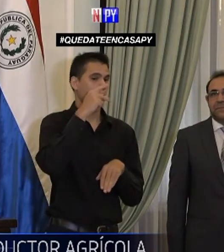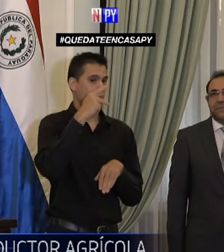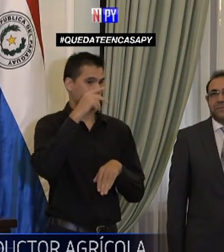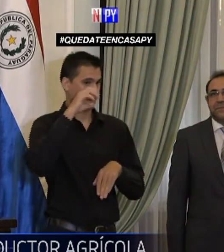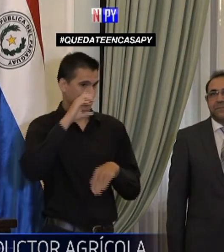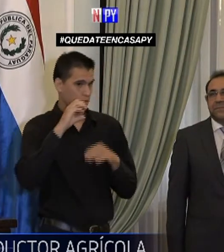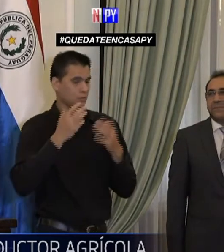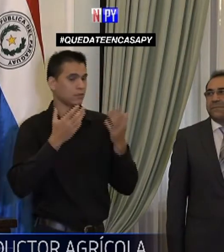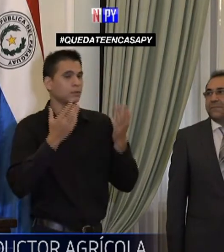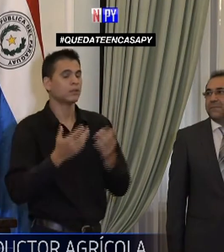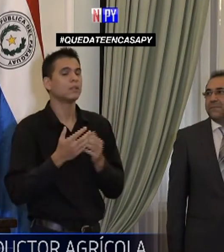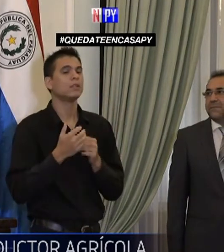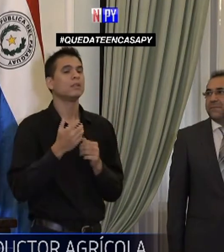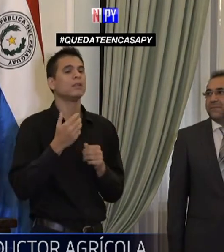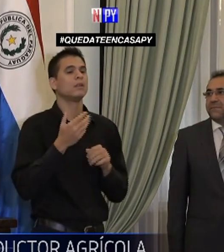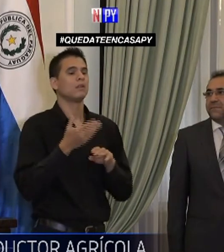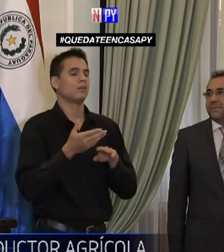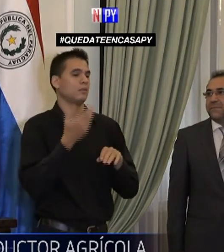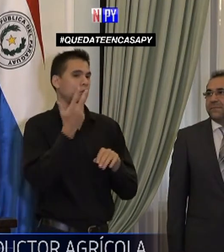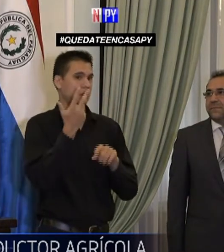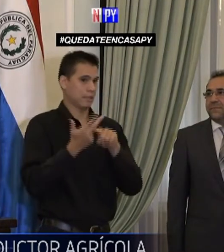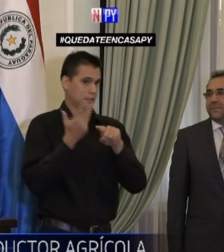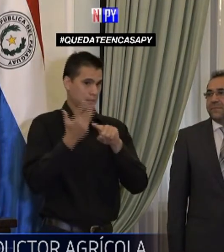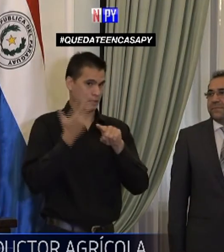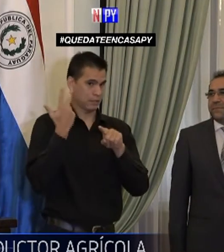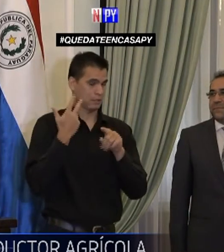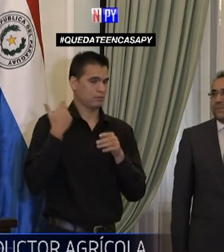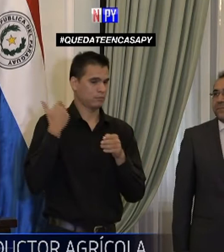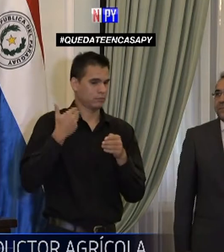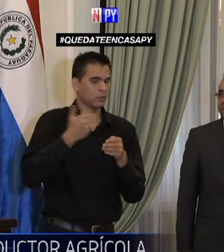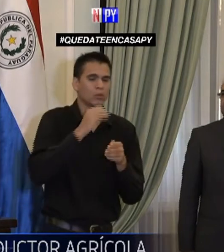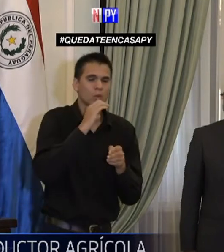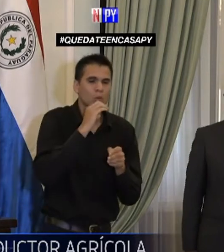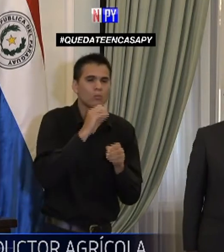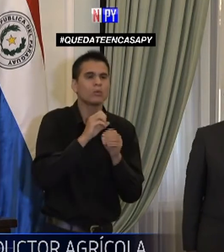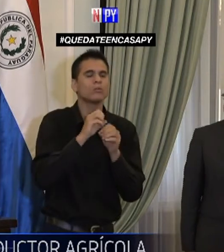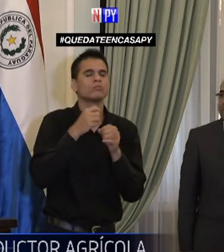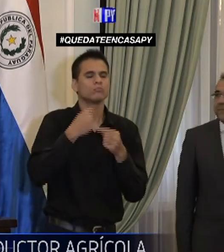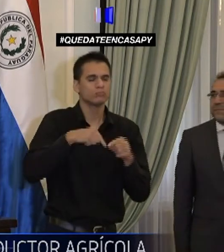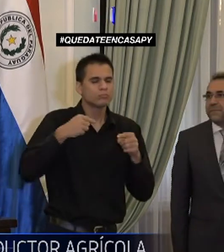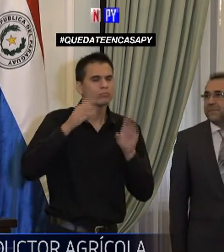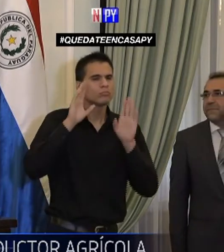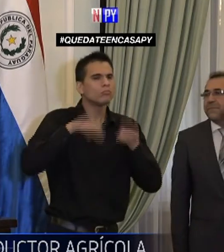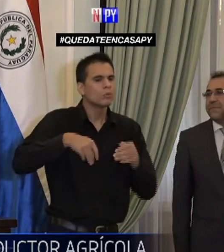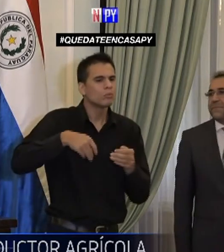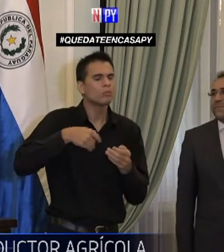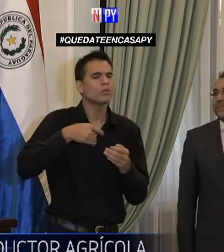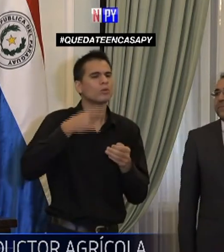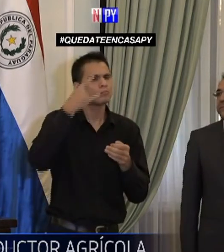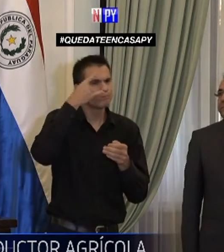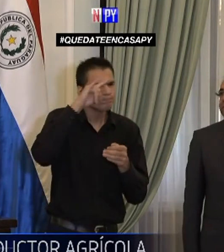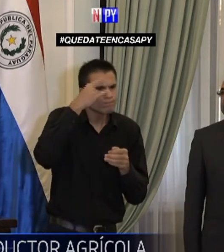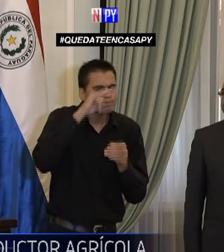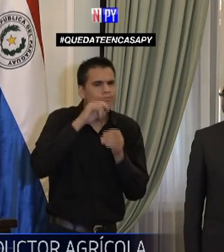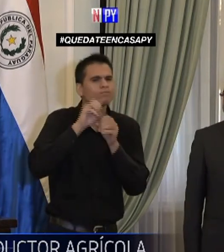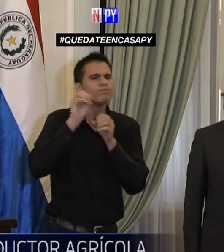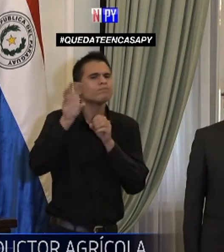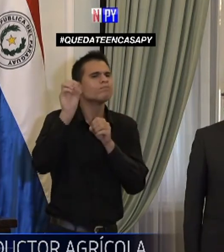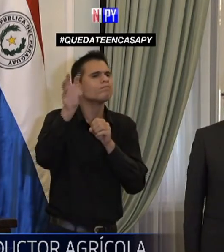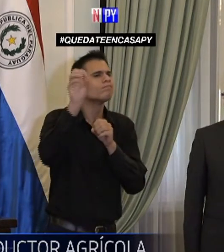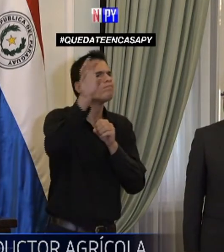el desarrollo del primer trimestre en la comercialización y exportación de productos agropecuarios. Hemos terminado